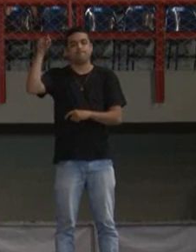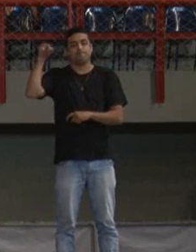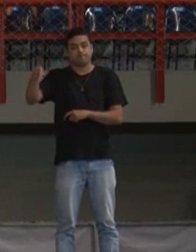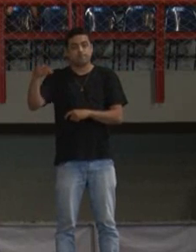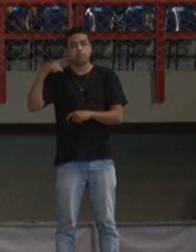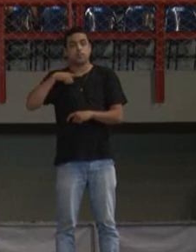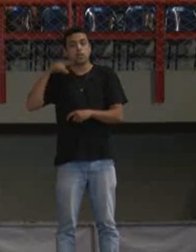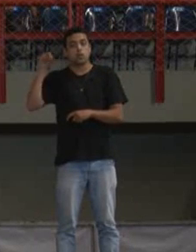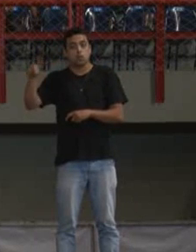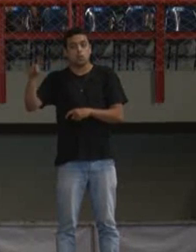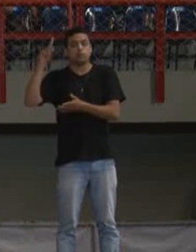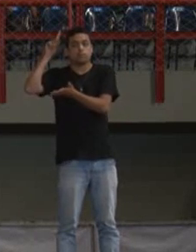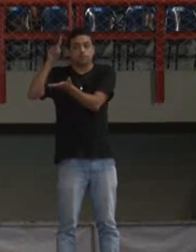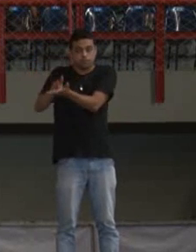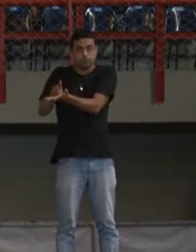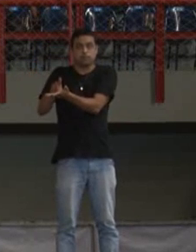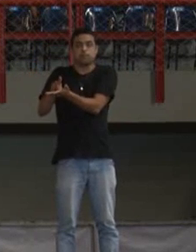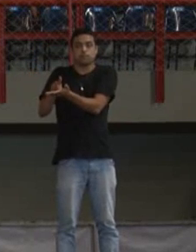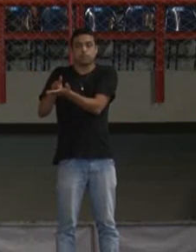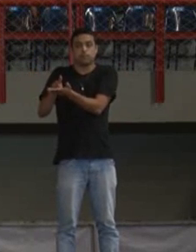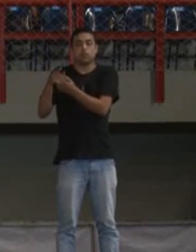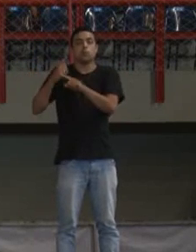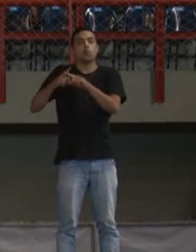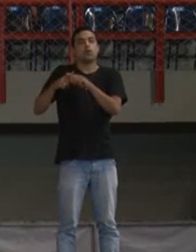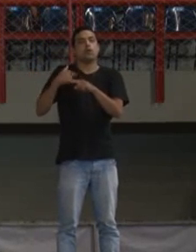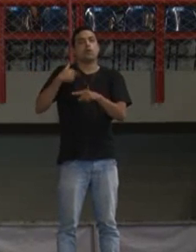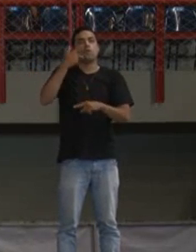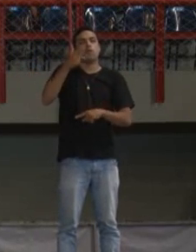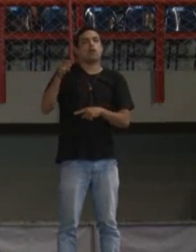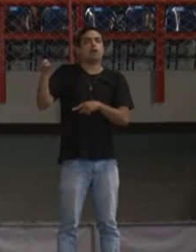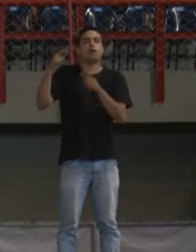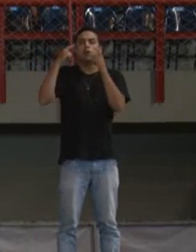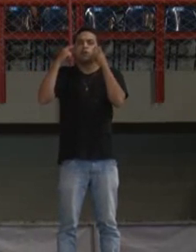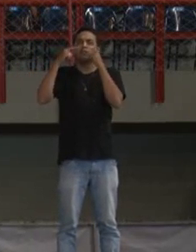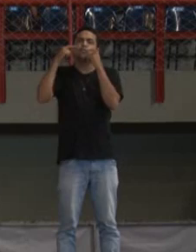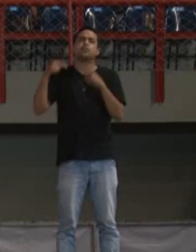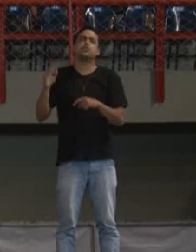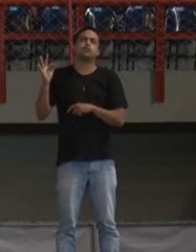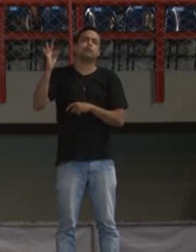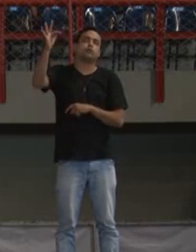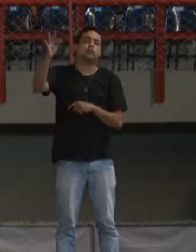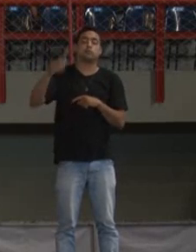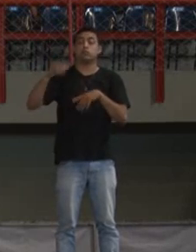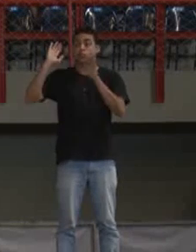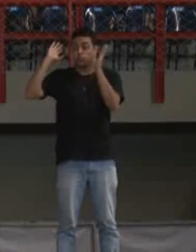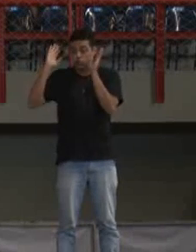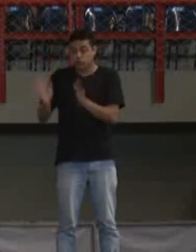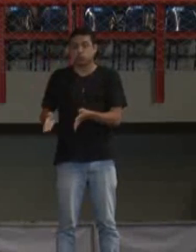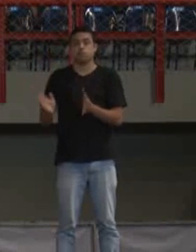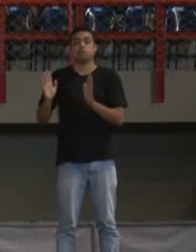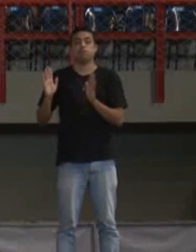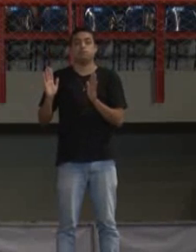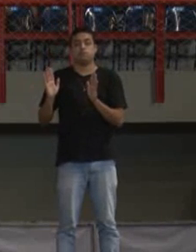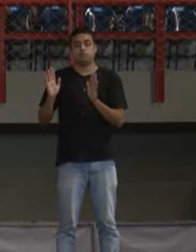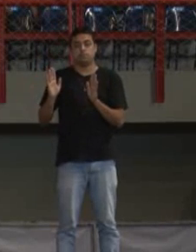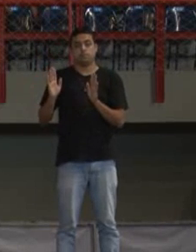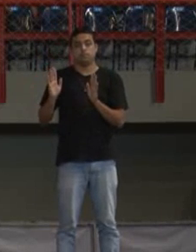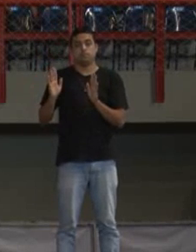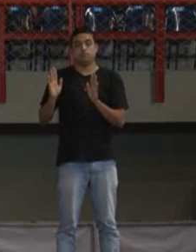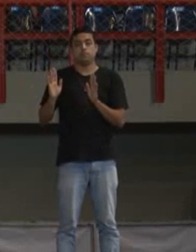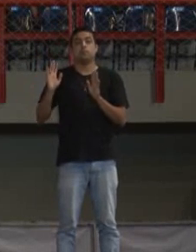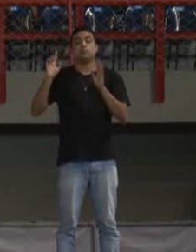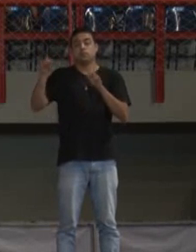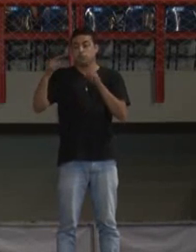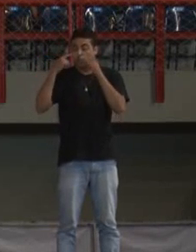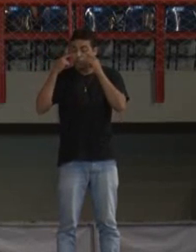indiscutivelmente uma realidade. Eu não posso dizer, não, a China vai ser, a China não vai ser, não, a China é.